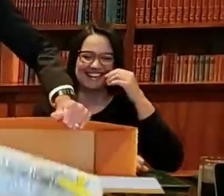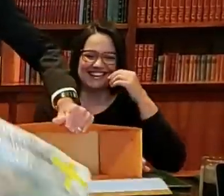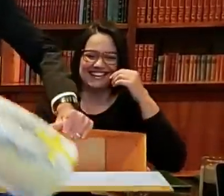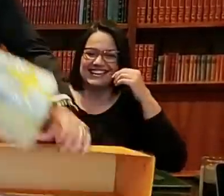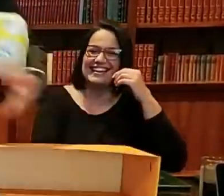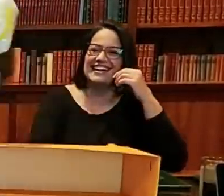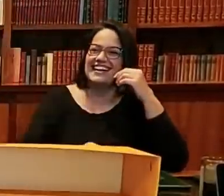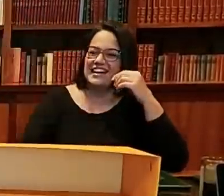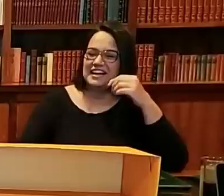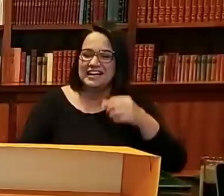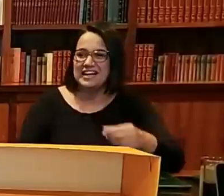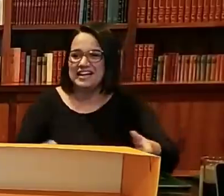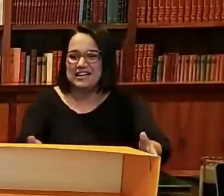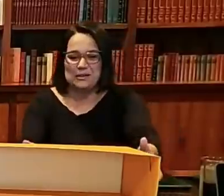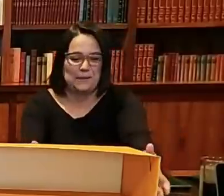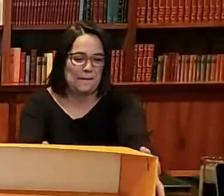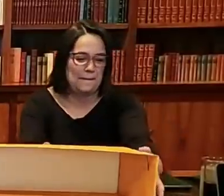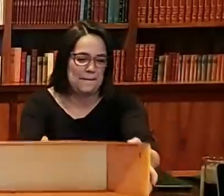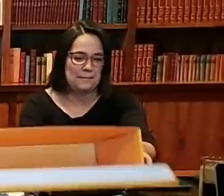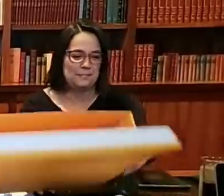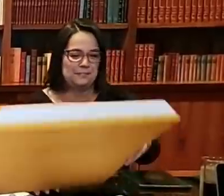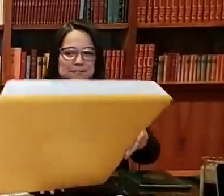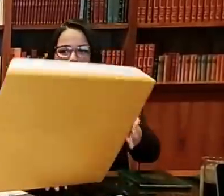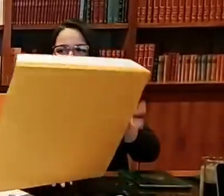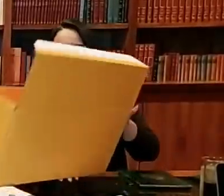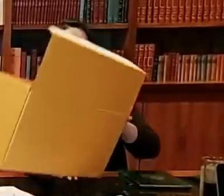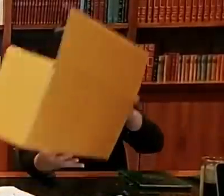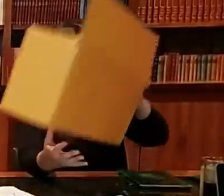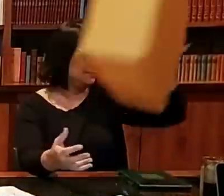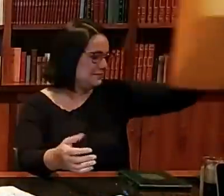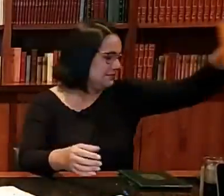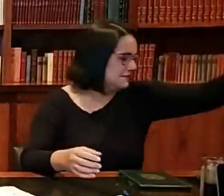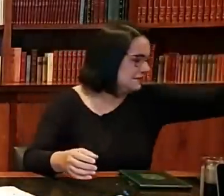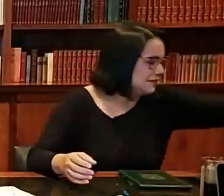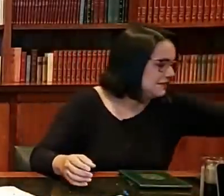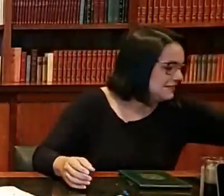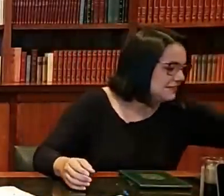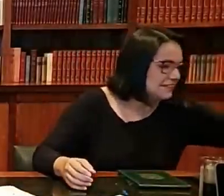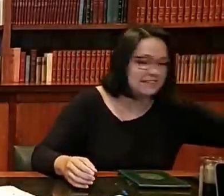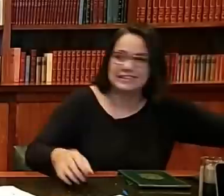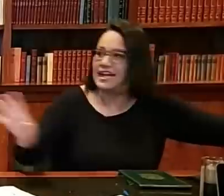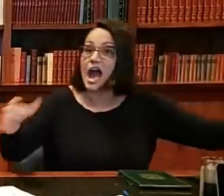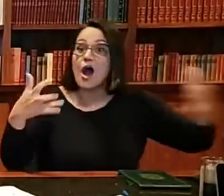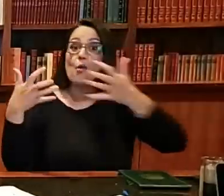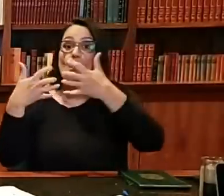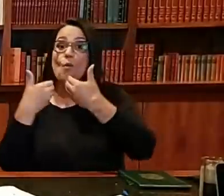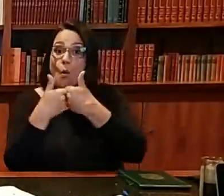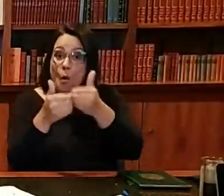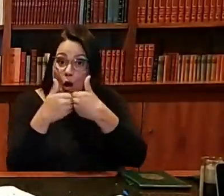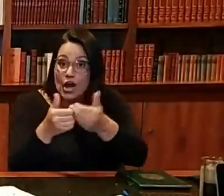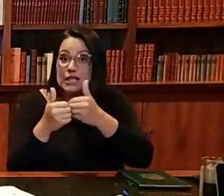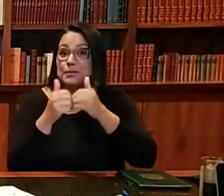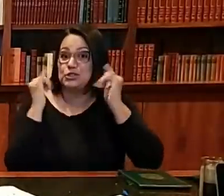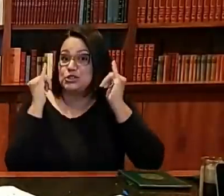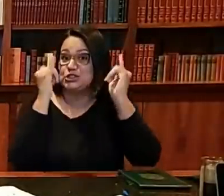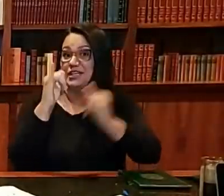Caramba, um bus? Aí, que é isso? Um busão do Itapemirim? É isso mesmo? Ah, é isso mesmo. Mas você recebeu de alguém isso aqui? Comprou? Como é que é? Não, isso aí é o